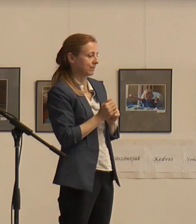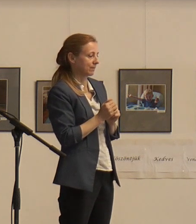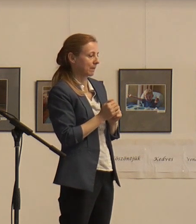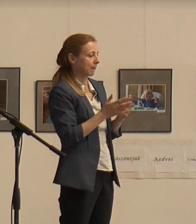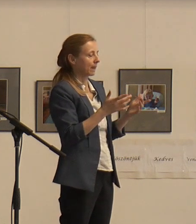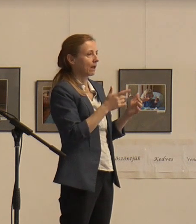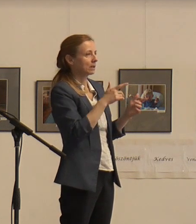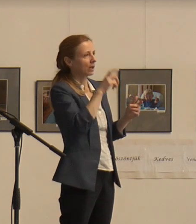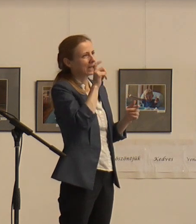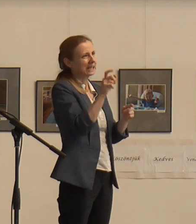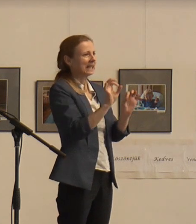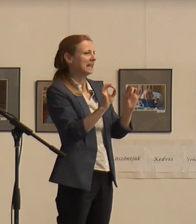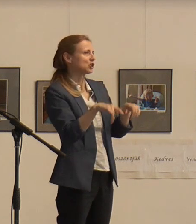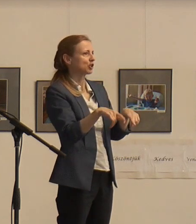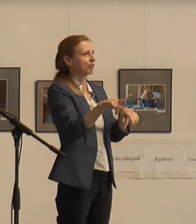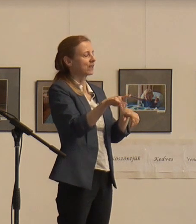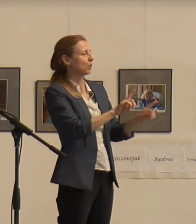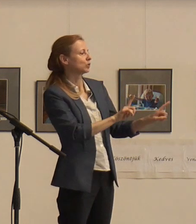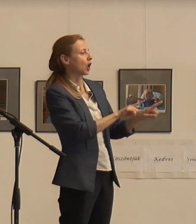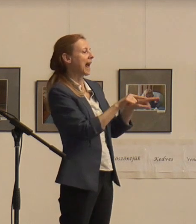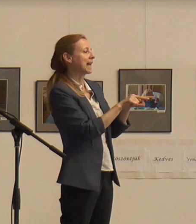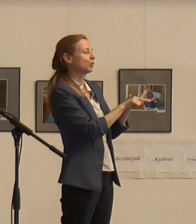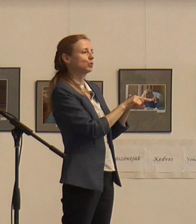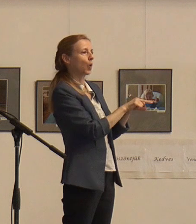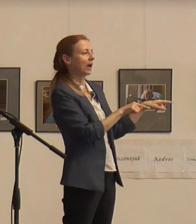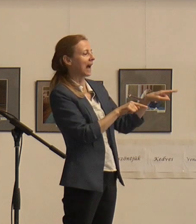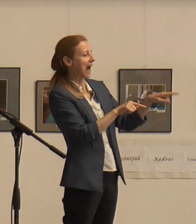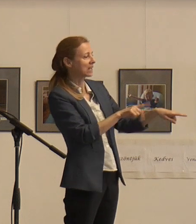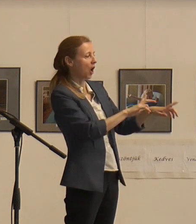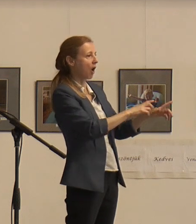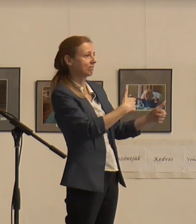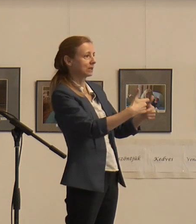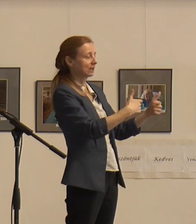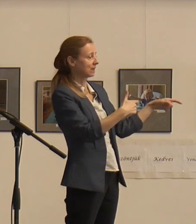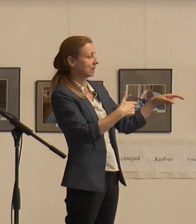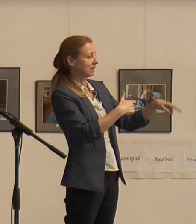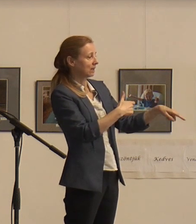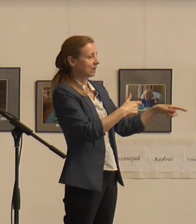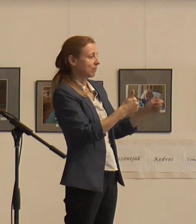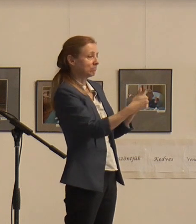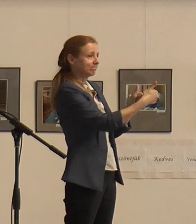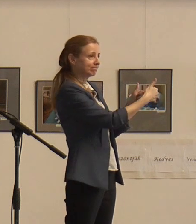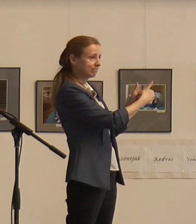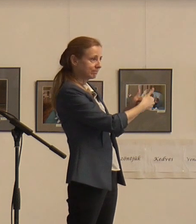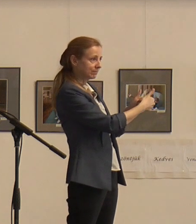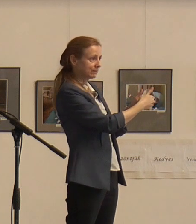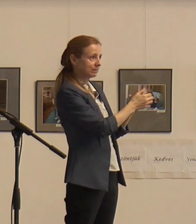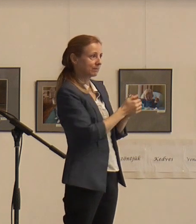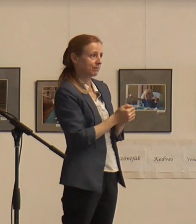Egy kisfiú, tán unokája, tipeget riadtan utána.